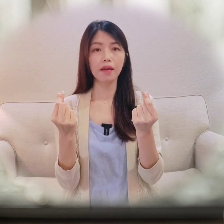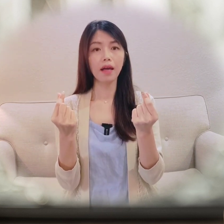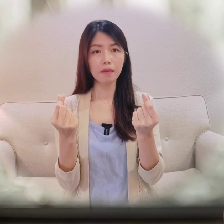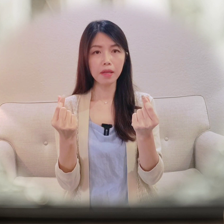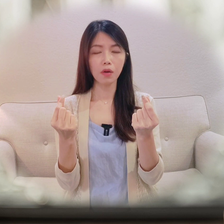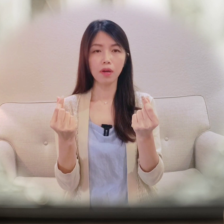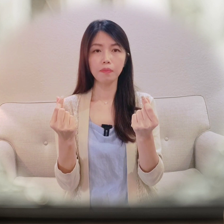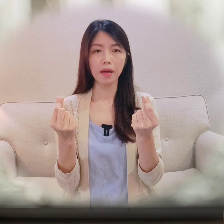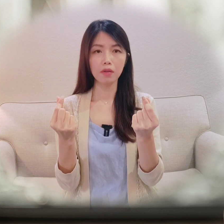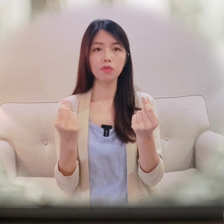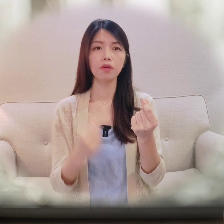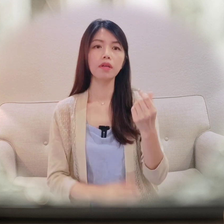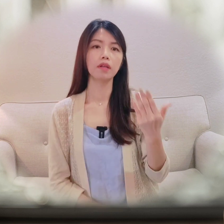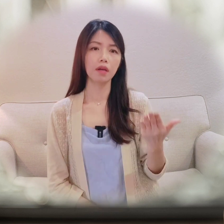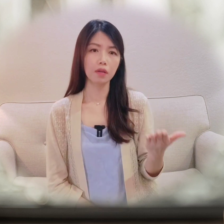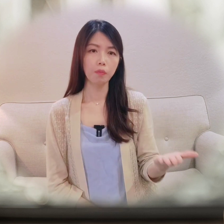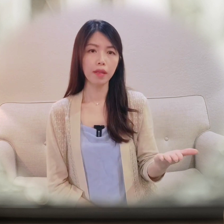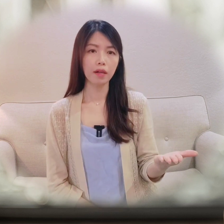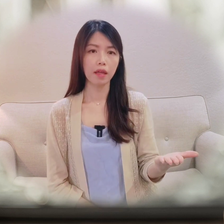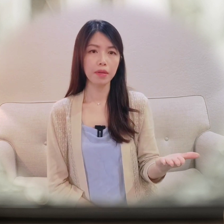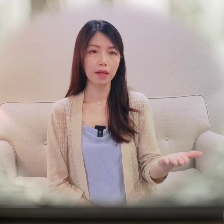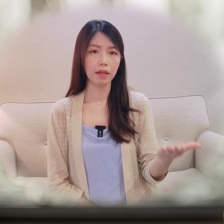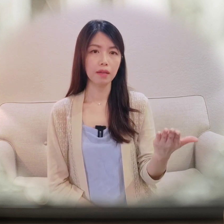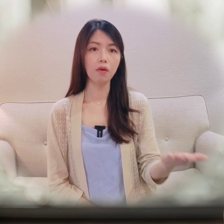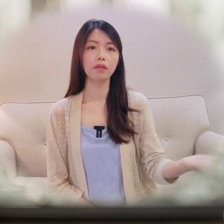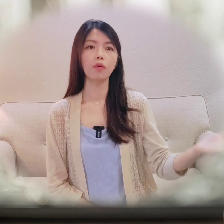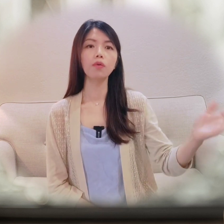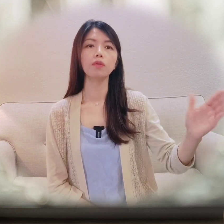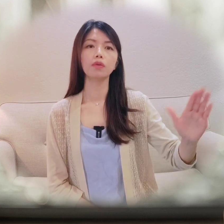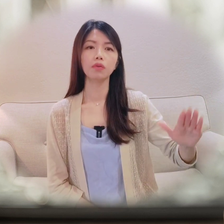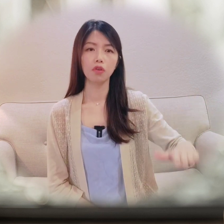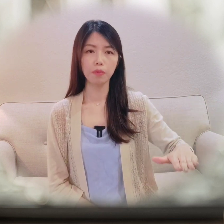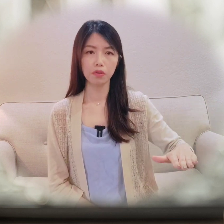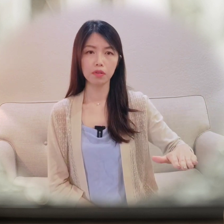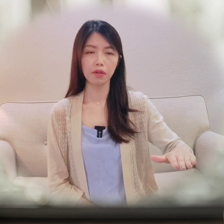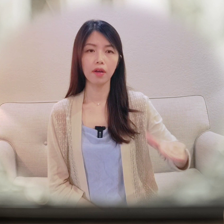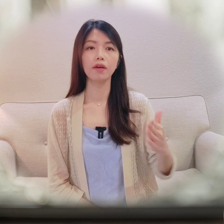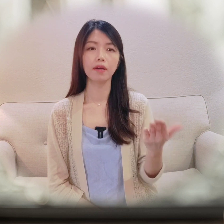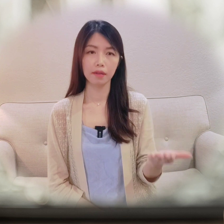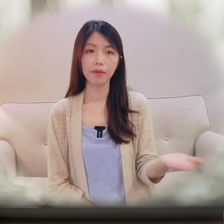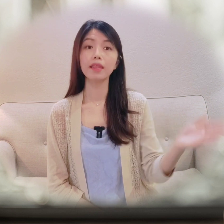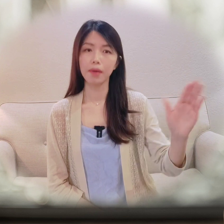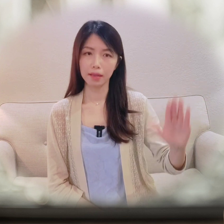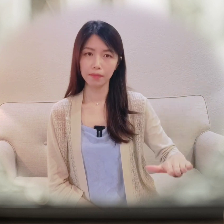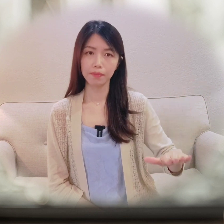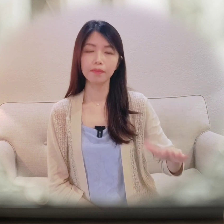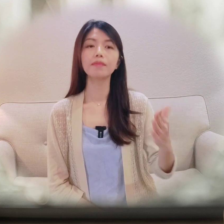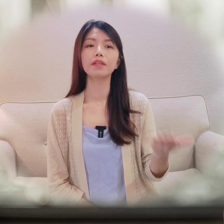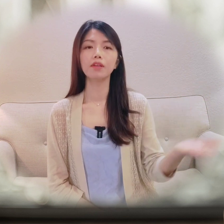같지만, 하지만이라고 하는 반전 수어는 손바닥을 내민 이 상태에서 그대로 뒤집어 주시는 거예요.